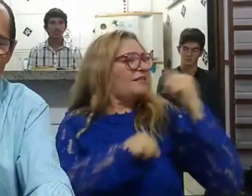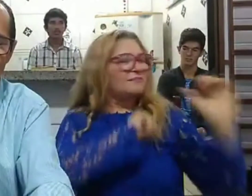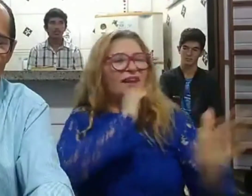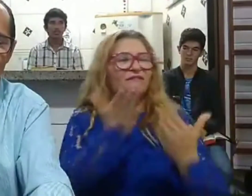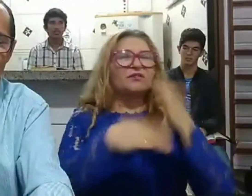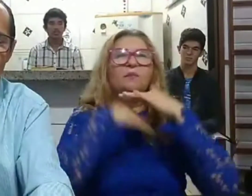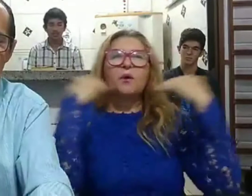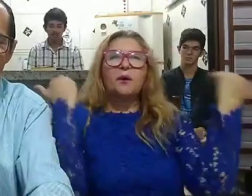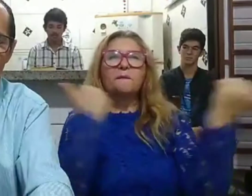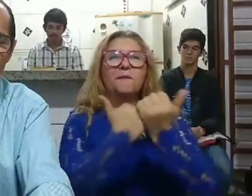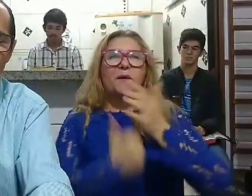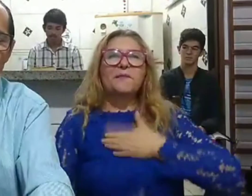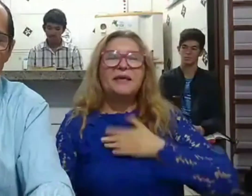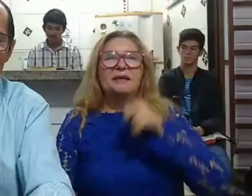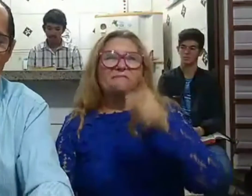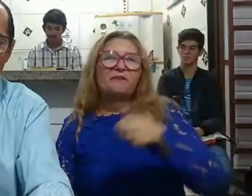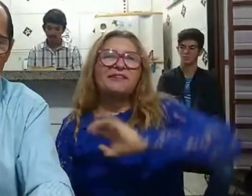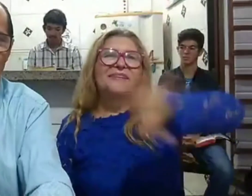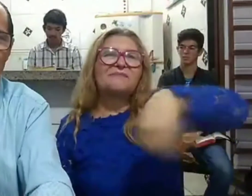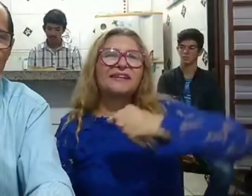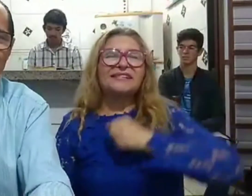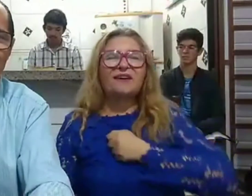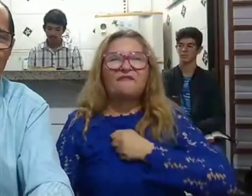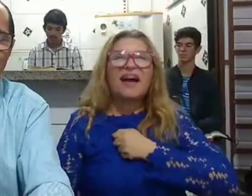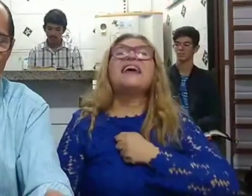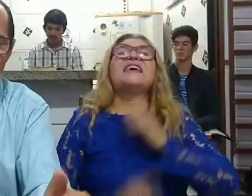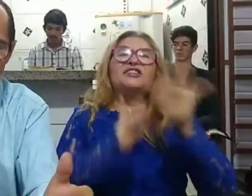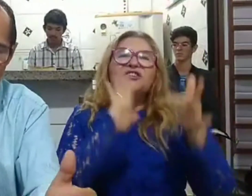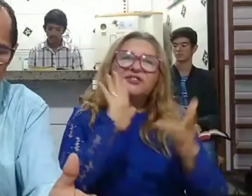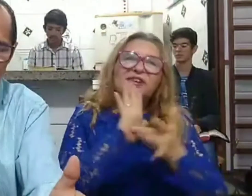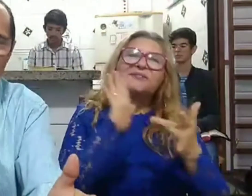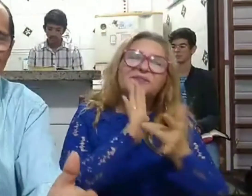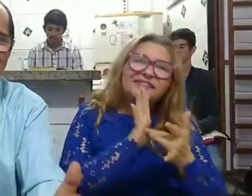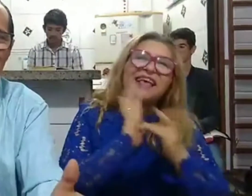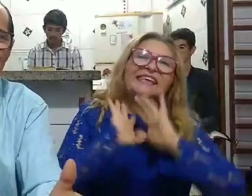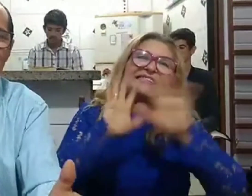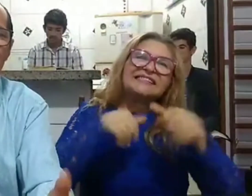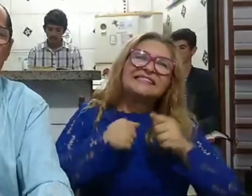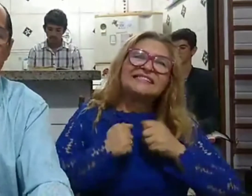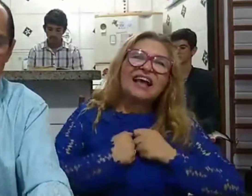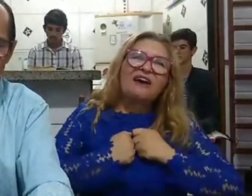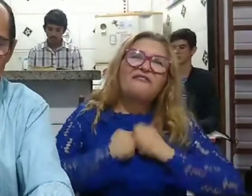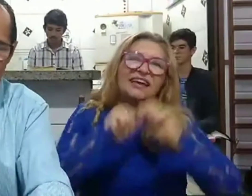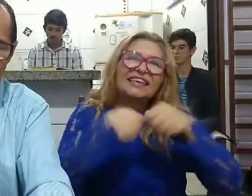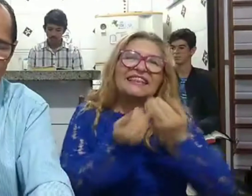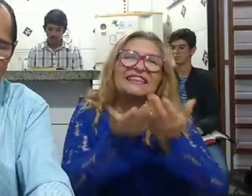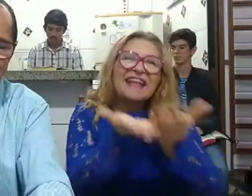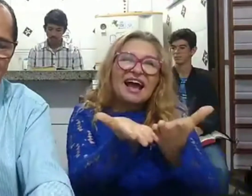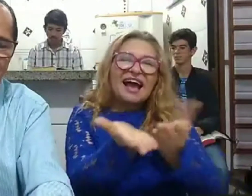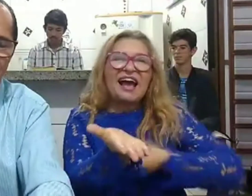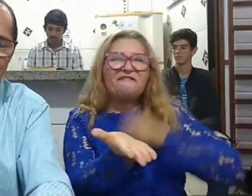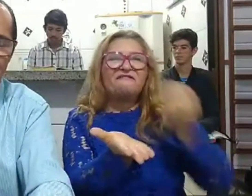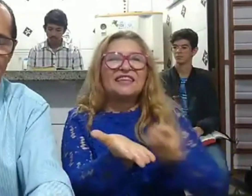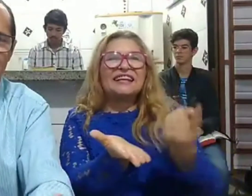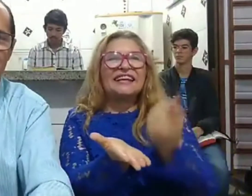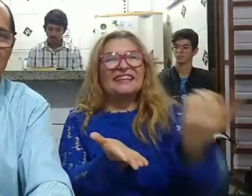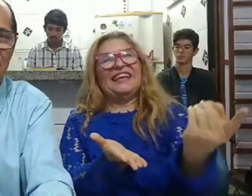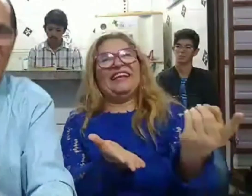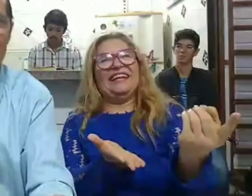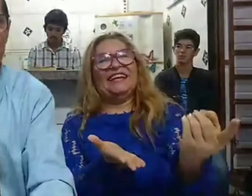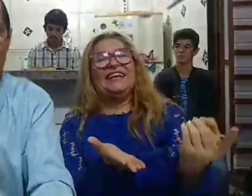pecador. Ele salva do pecado e, além disto, ele dá a vida eterna.